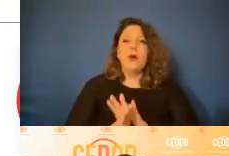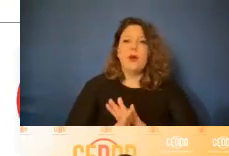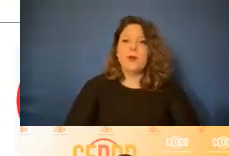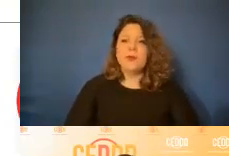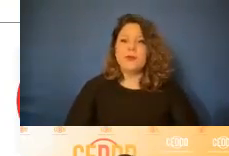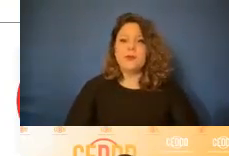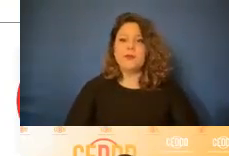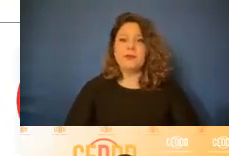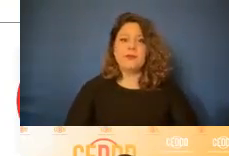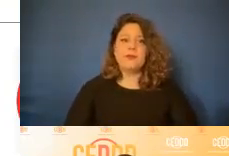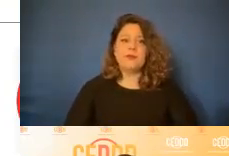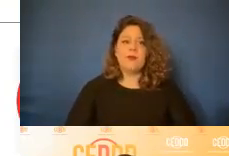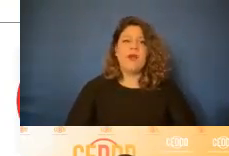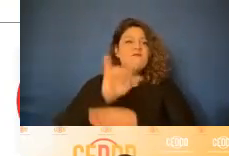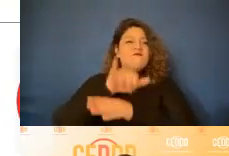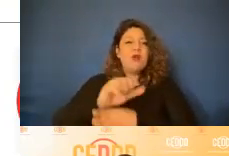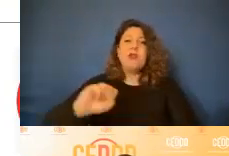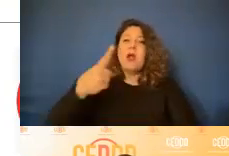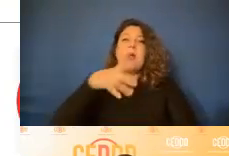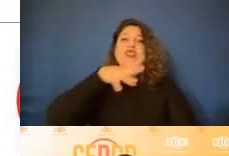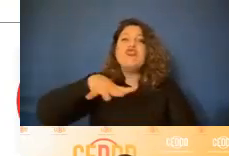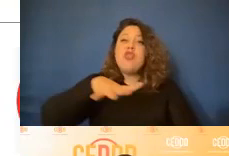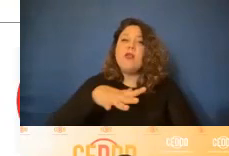Donde más bullying se da es en la escuela ordinaria. El